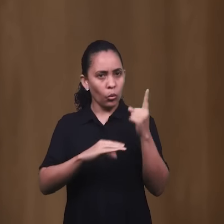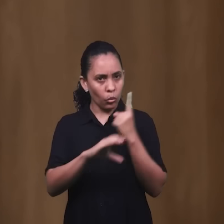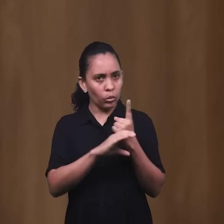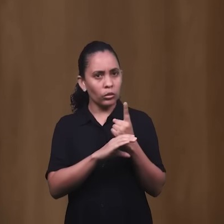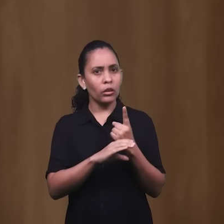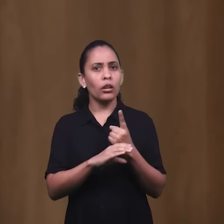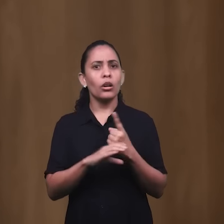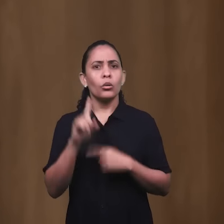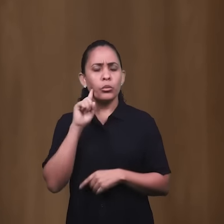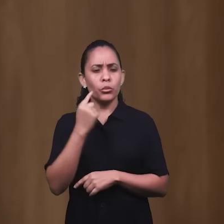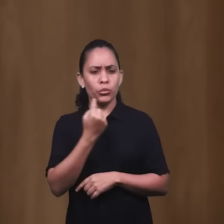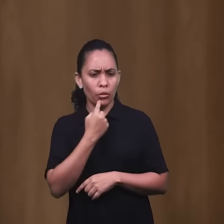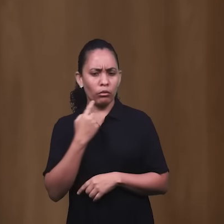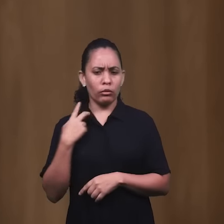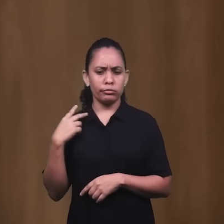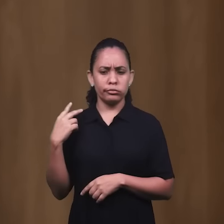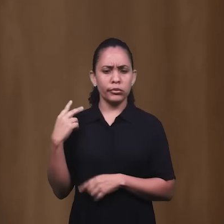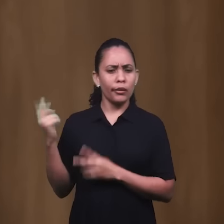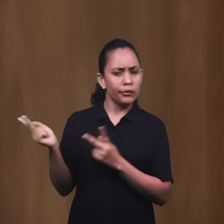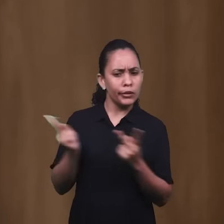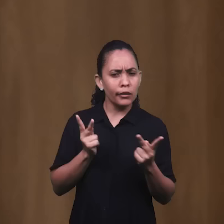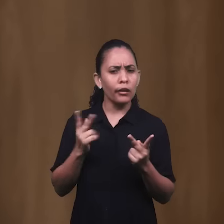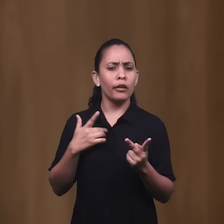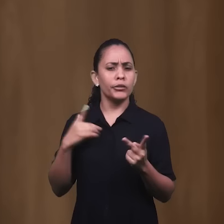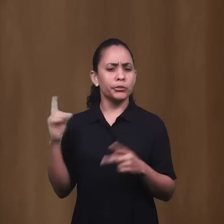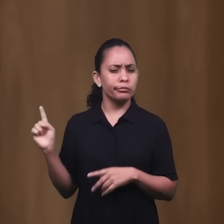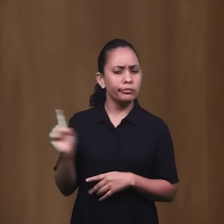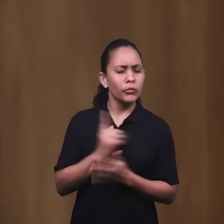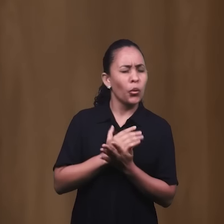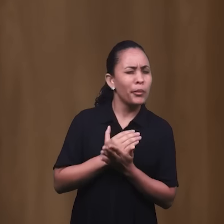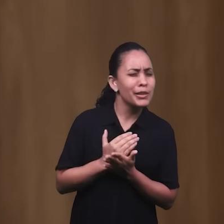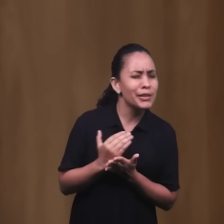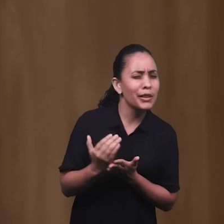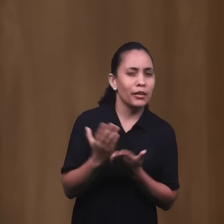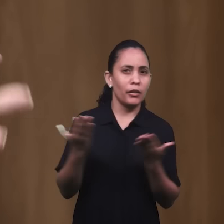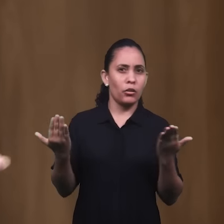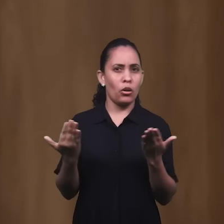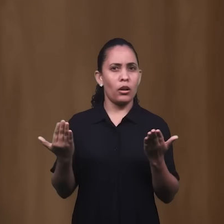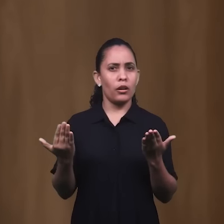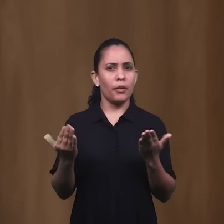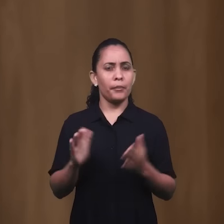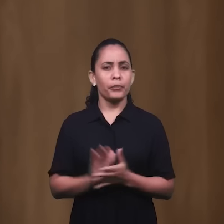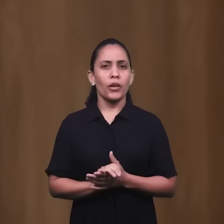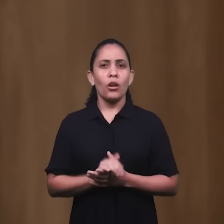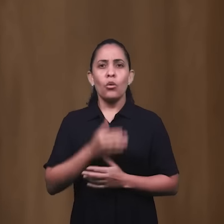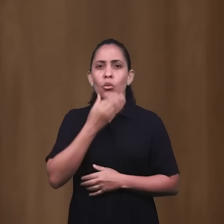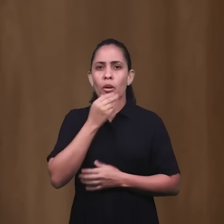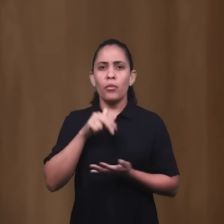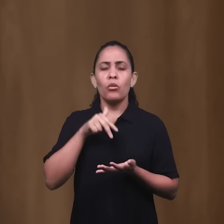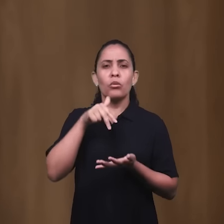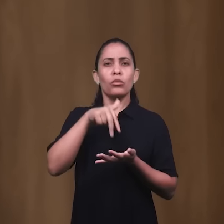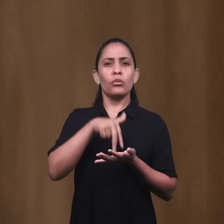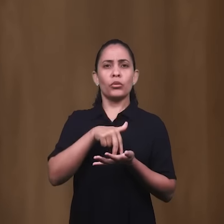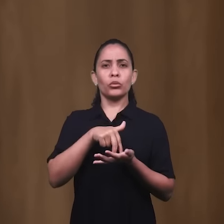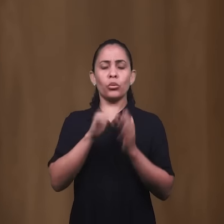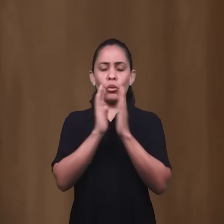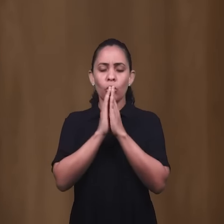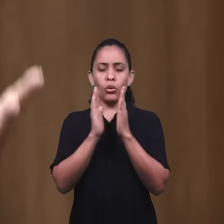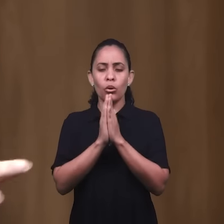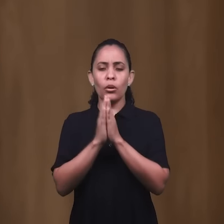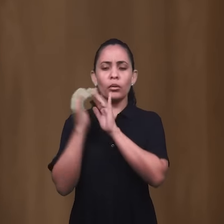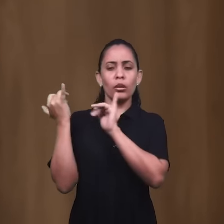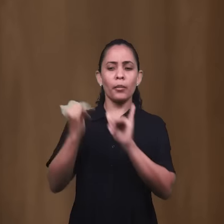surdos da minha igreja é visitante, está começando agora. E no meio do culto, o irmão levantou e fez uma oração